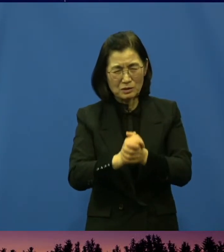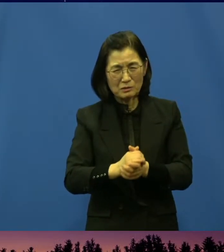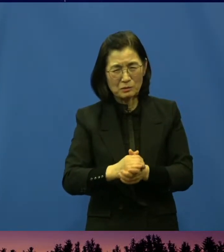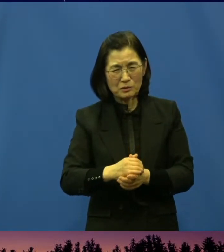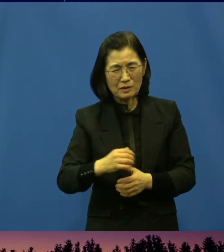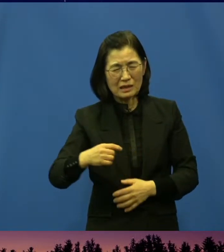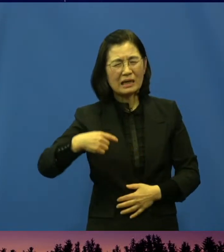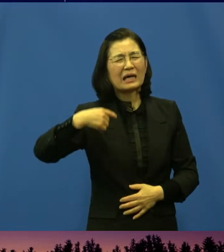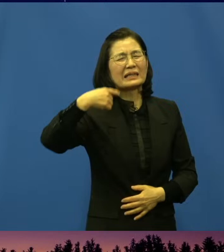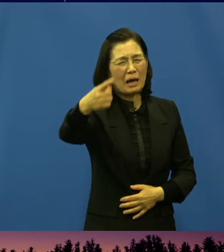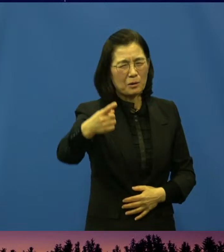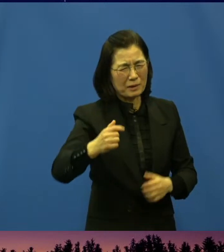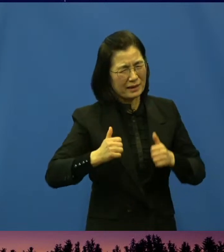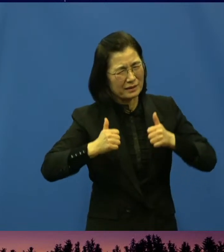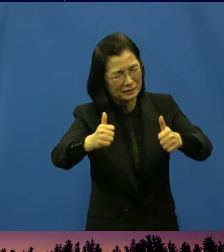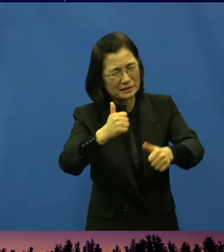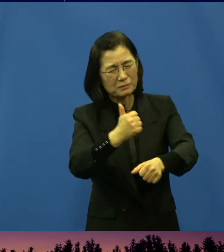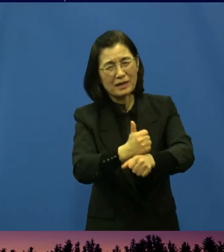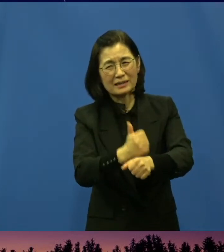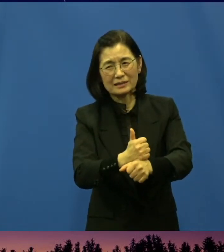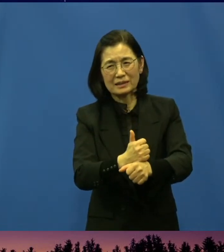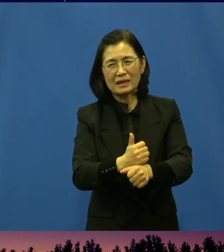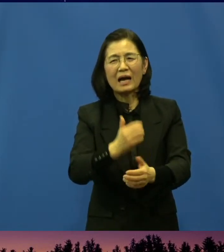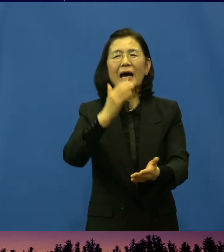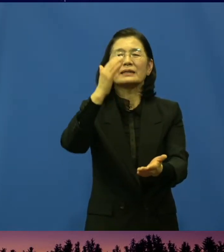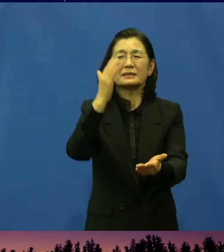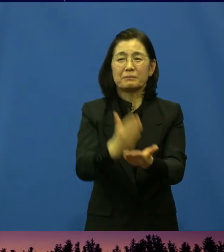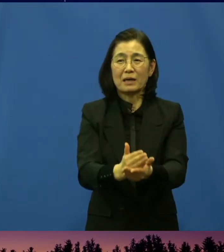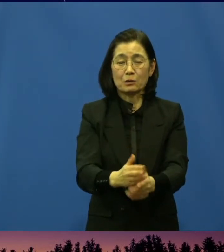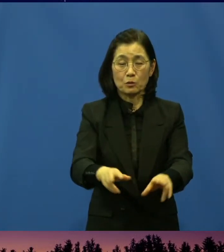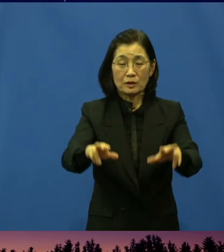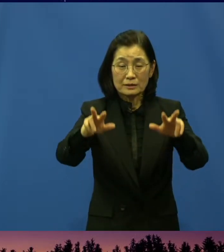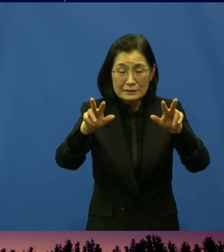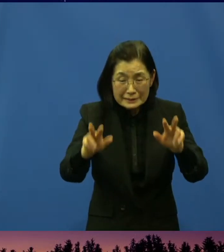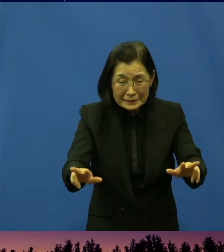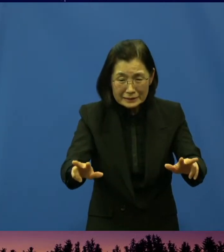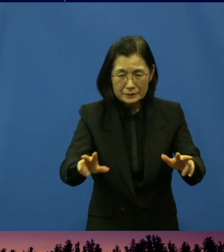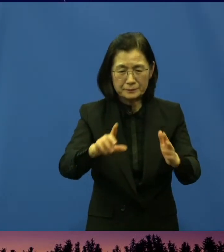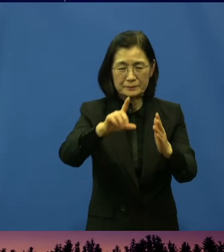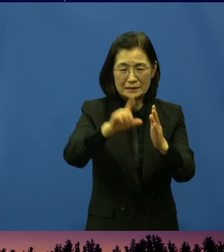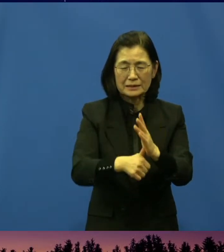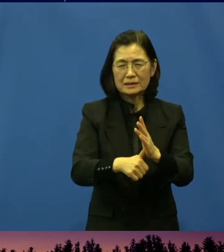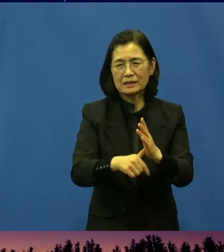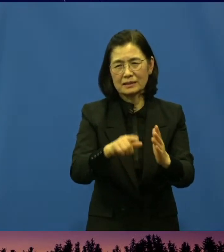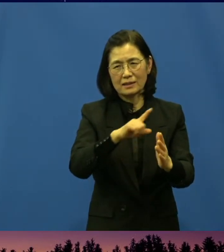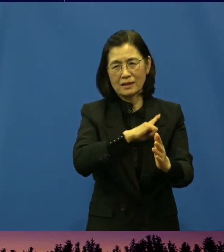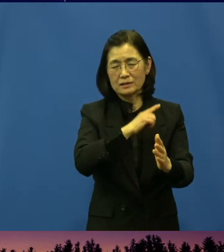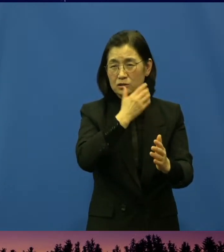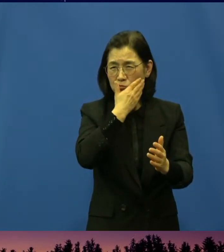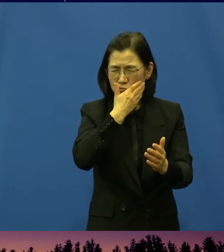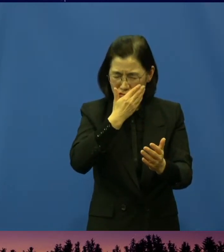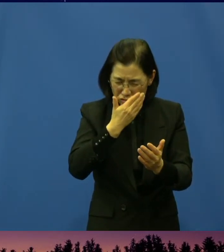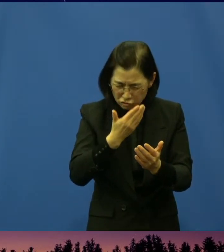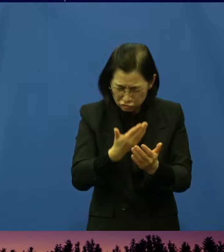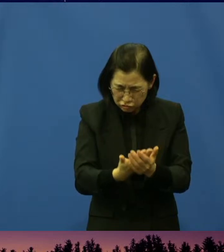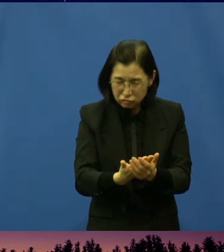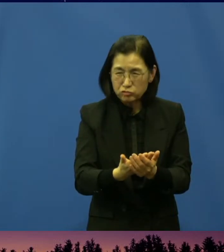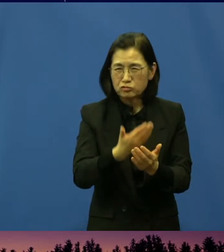사라져요. Right now, 지금 이 순간, 이 자리, 이